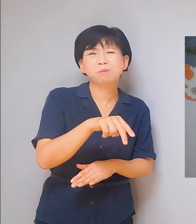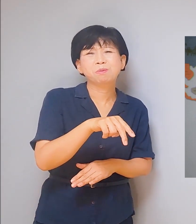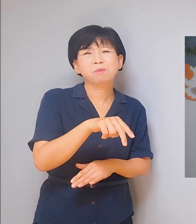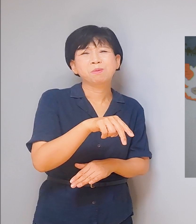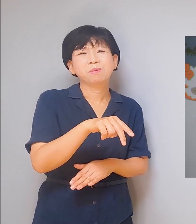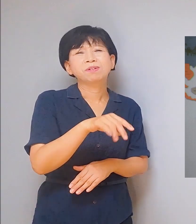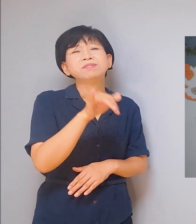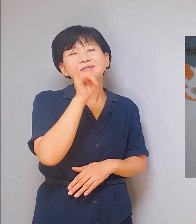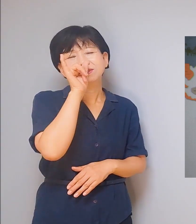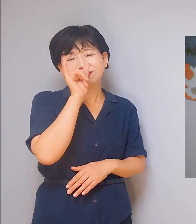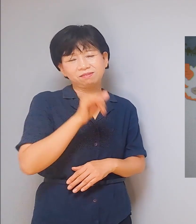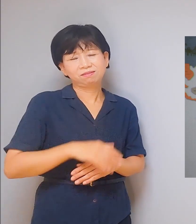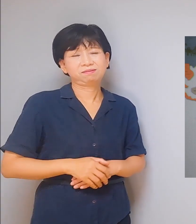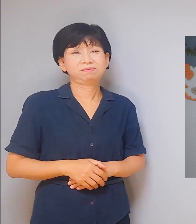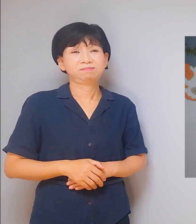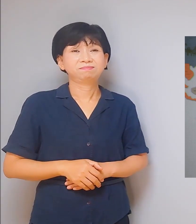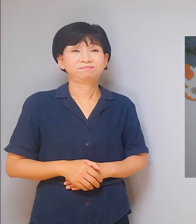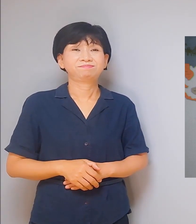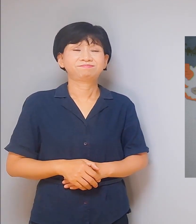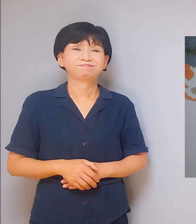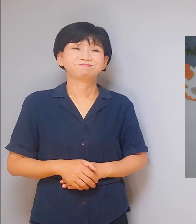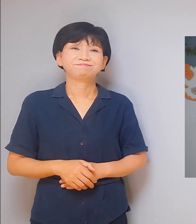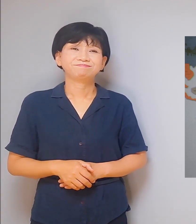가운데 있습니다.